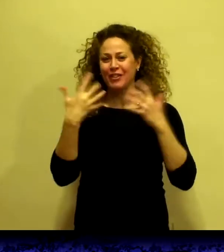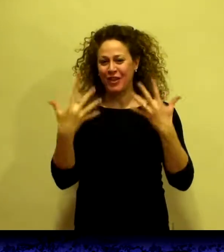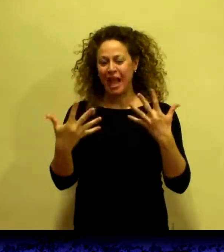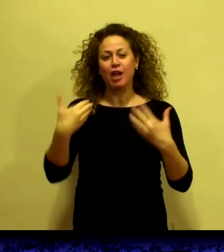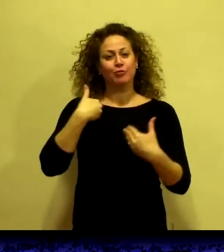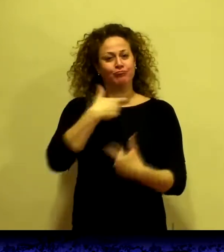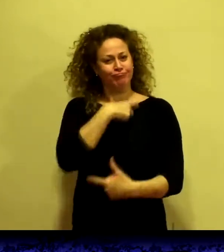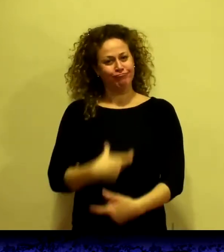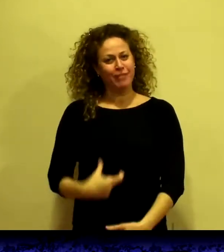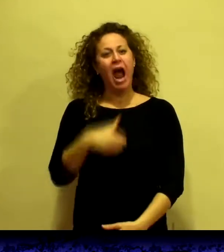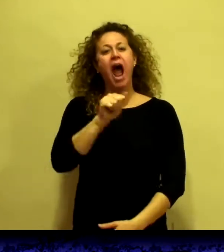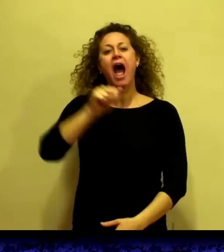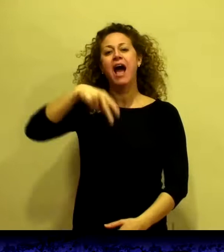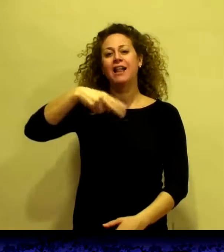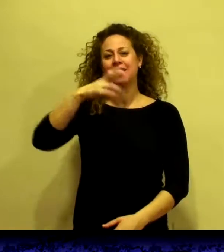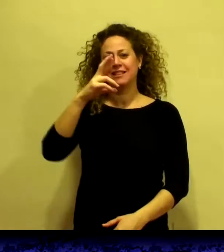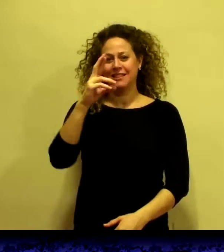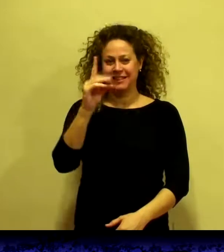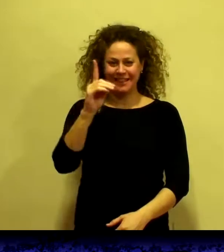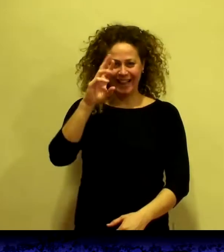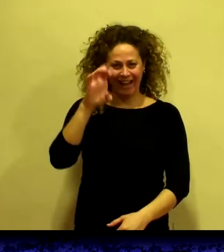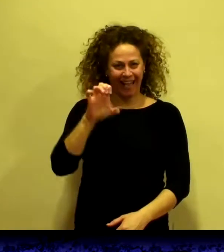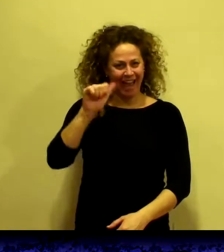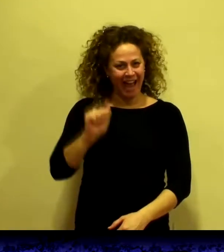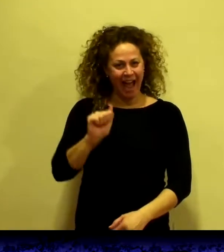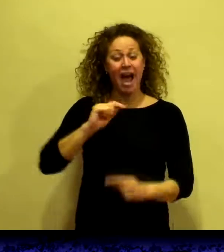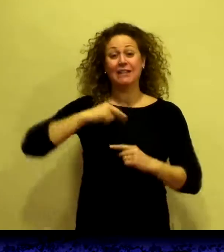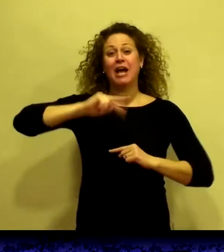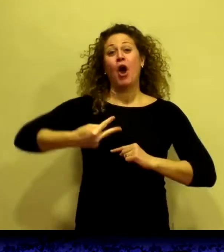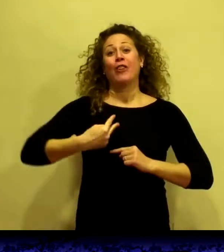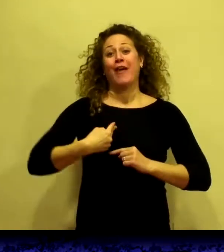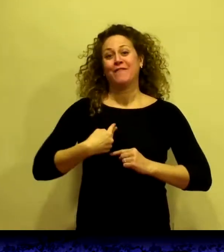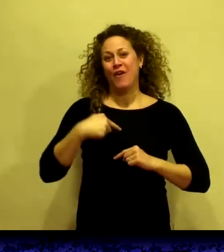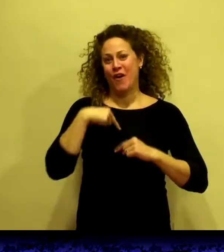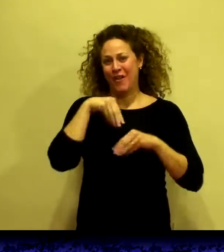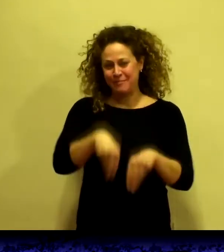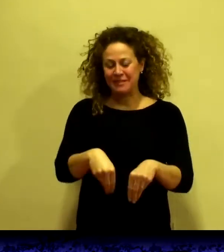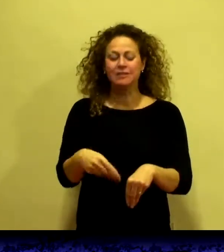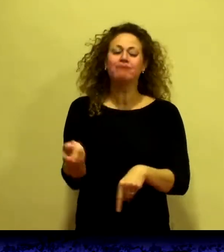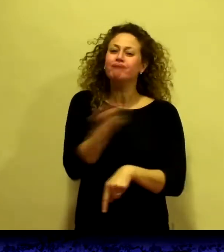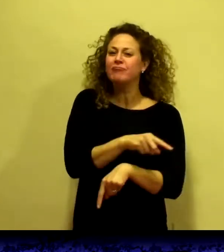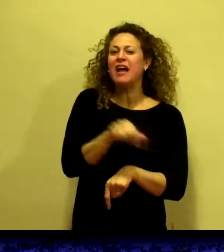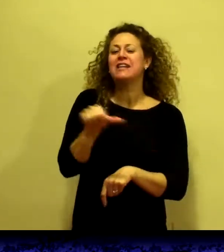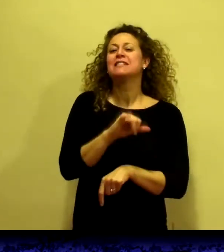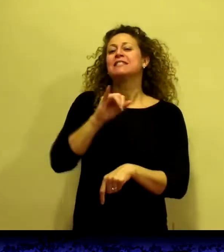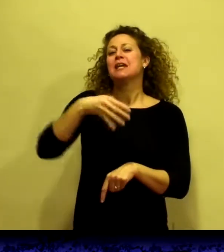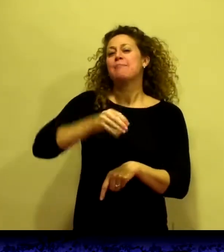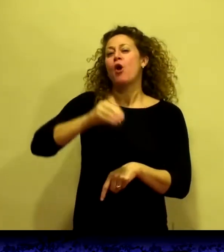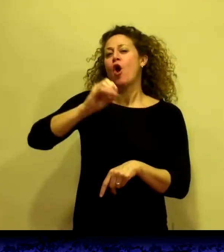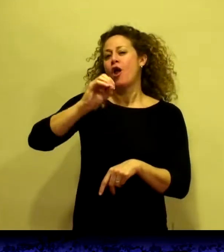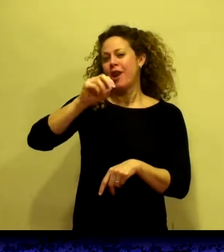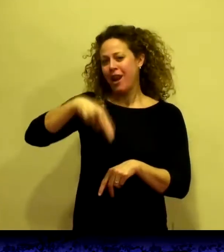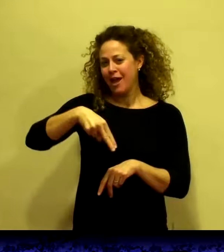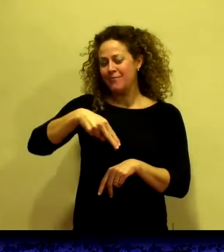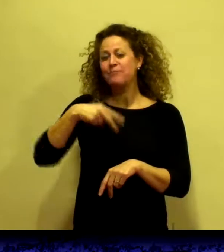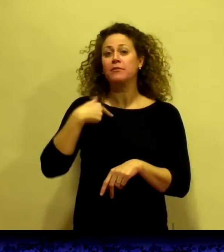Andrea, per la seconda volta, e poi c'è Simone, che ormai ho perso il conto delle volte che sono stato